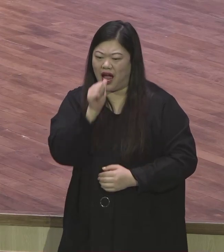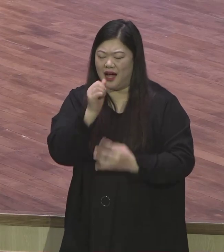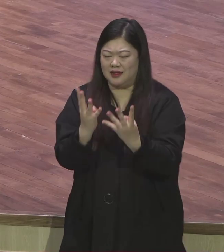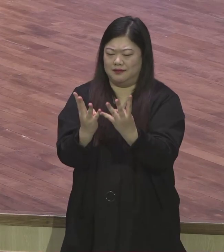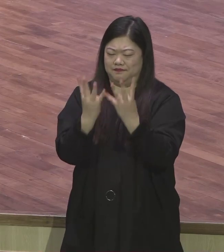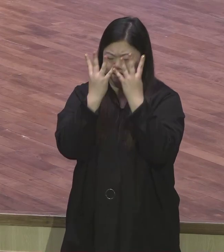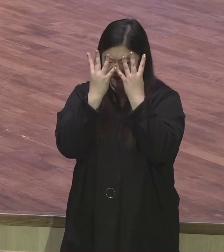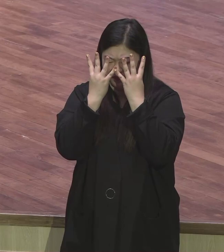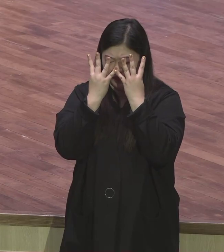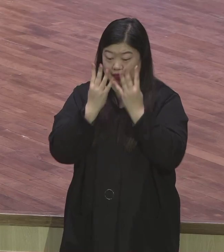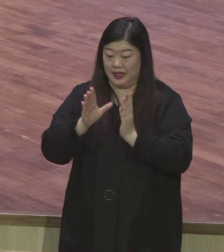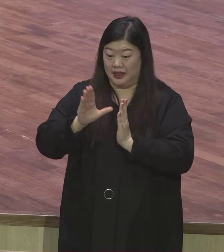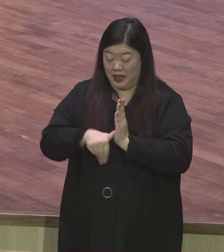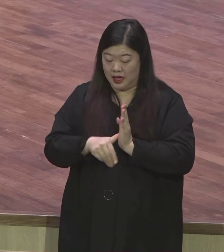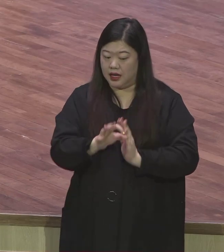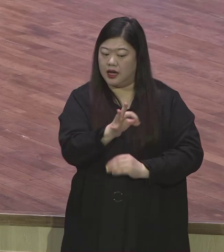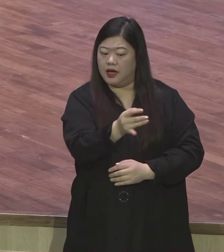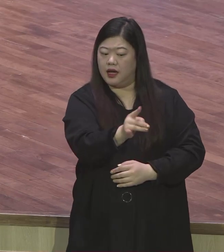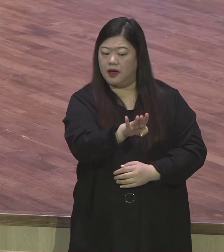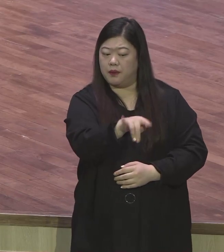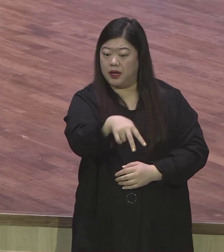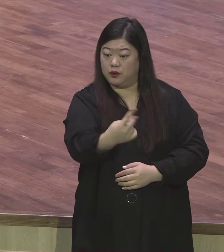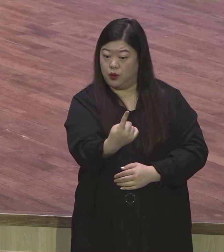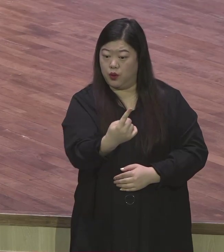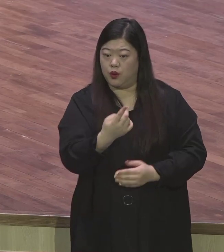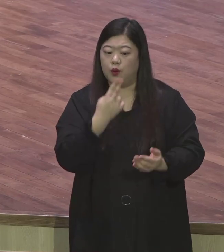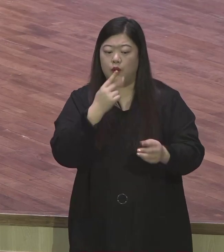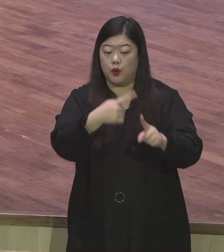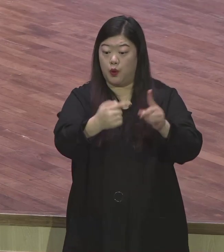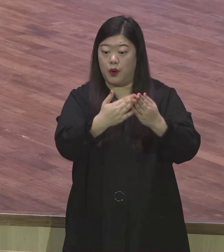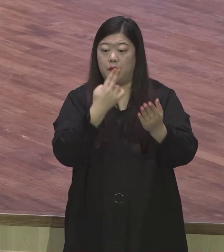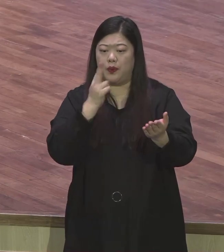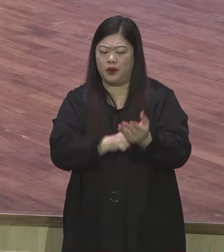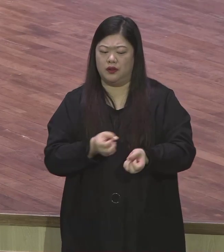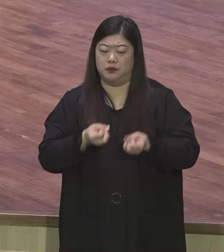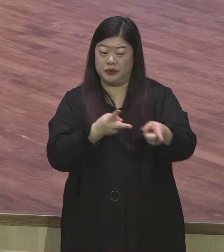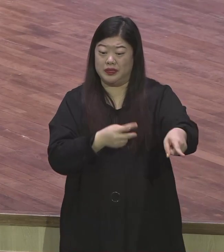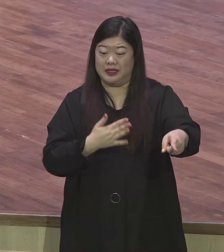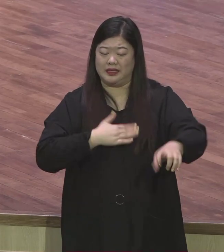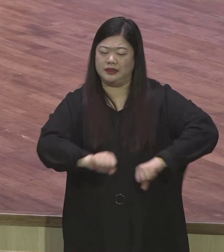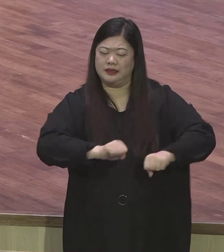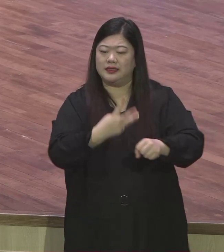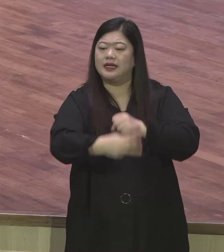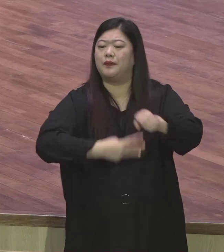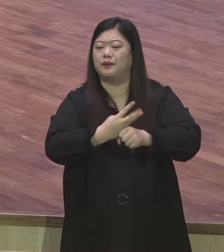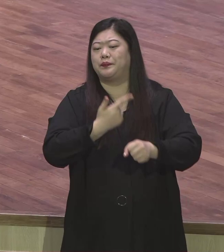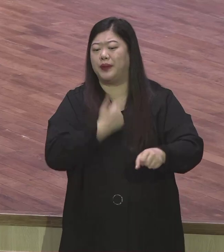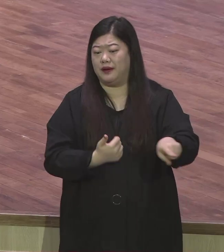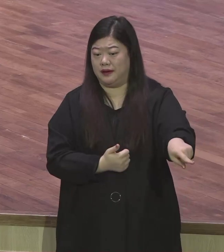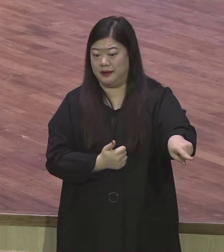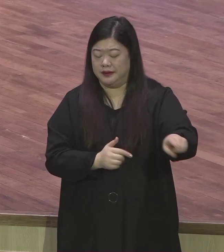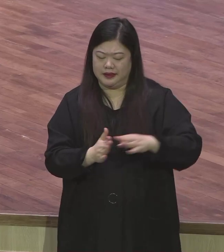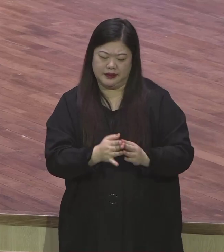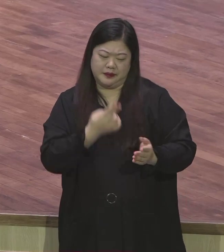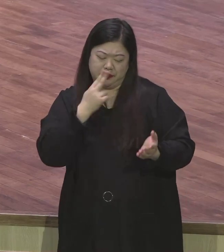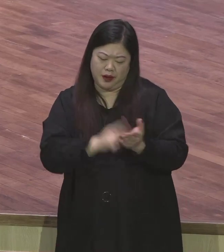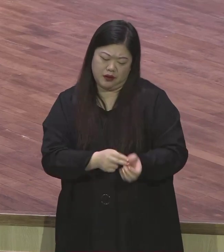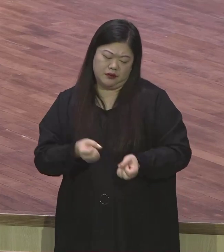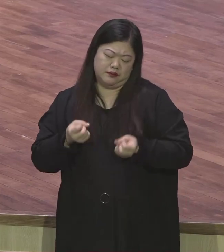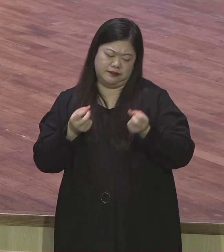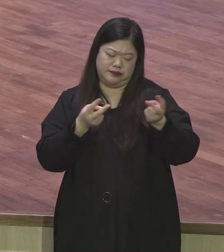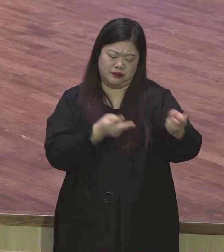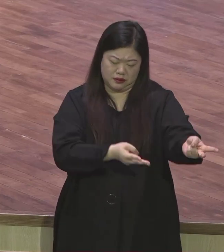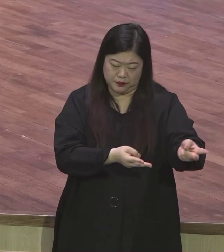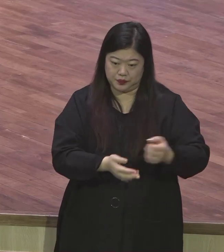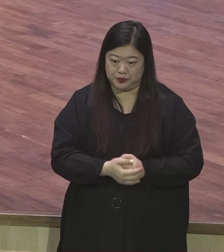동안 목회하던 에베소 교회에 편지했습니다. 바울 사도는 선교사이기 때문에 한 곳에 머물러 있질